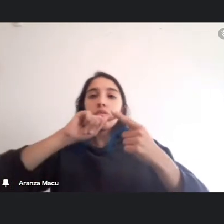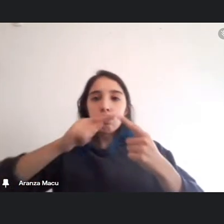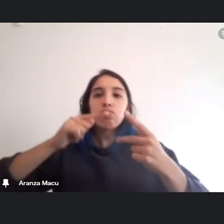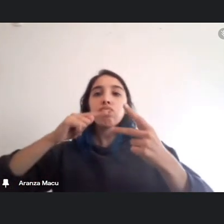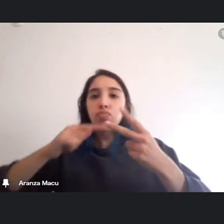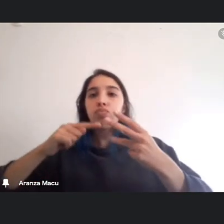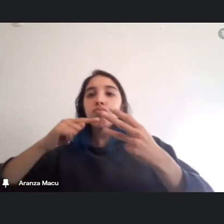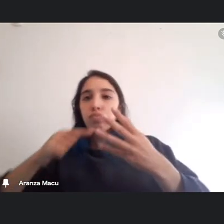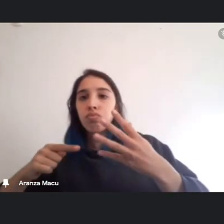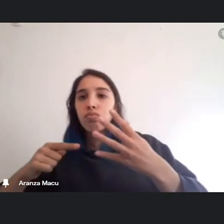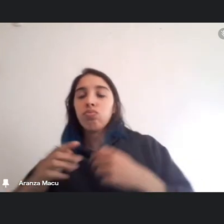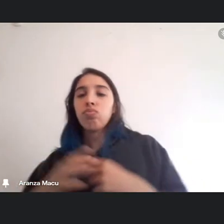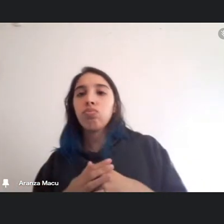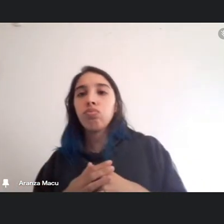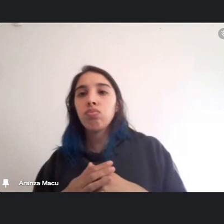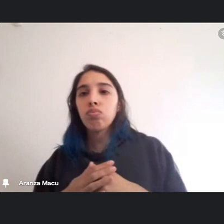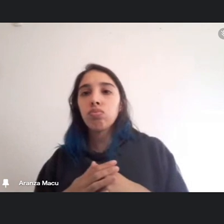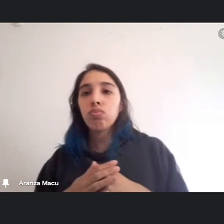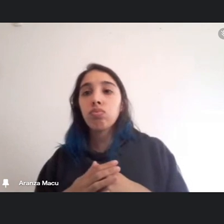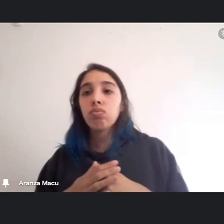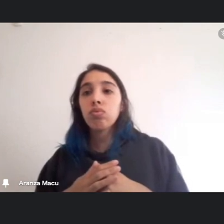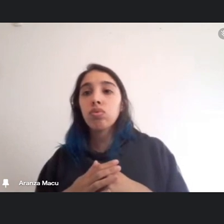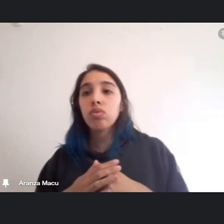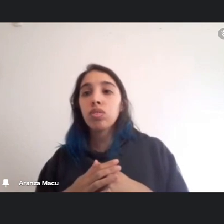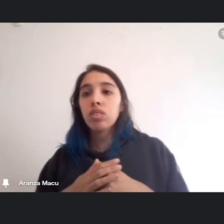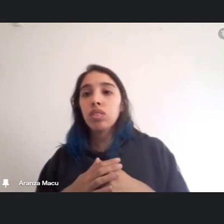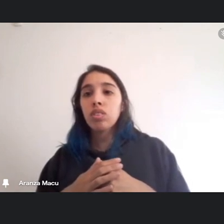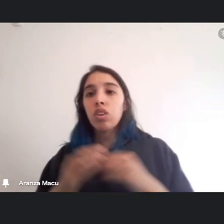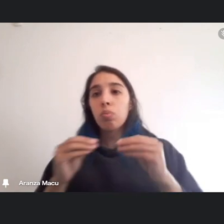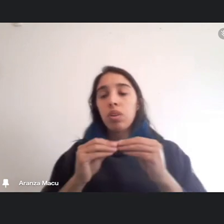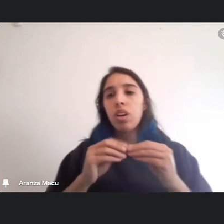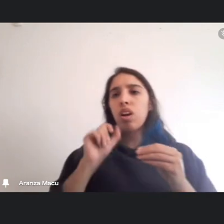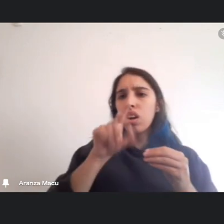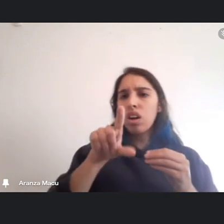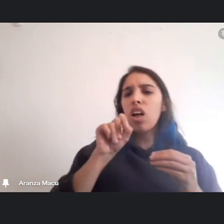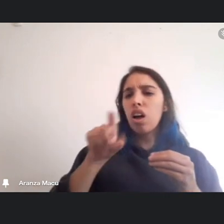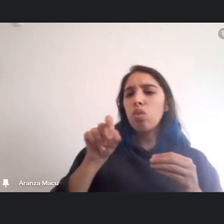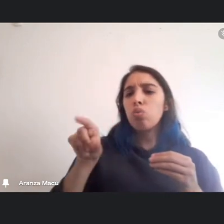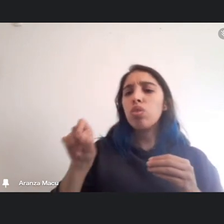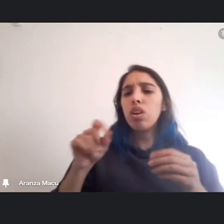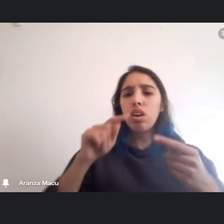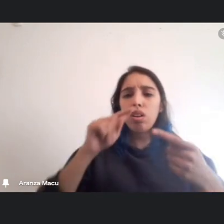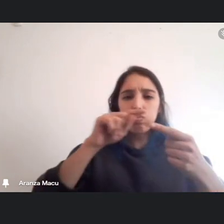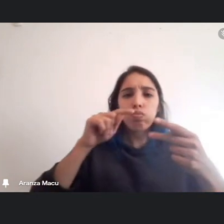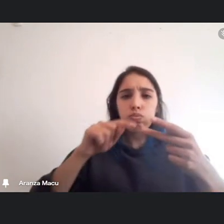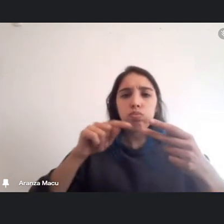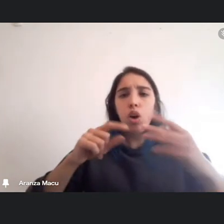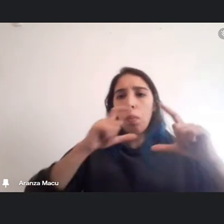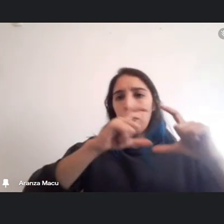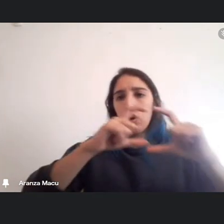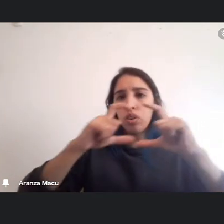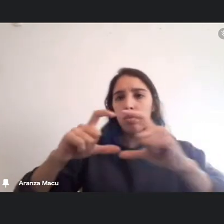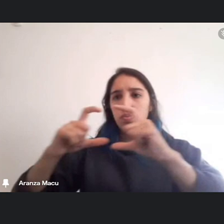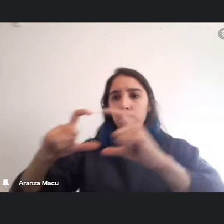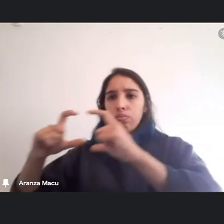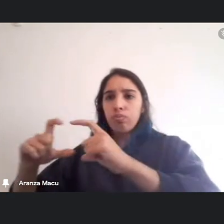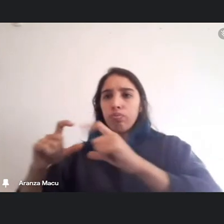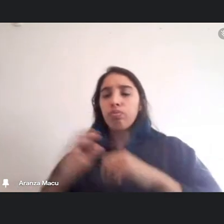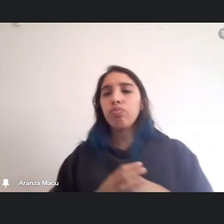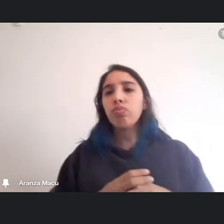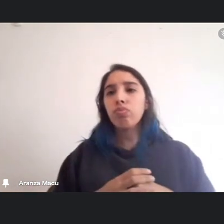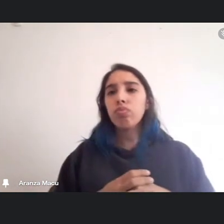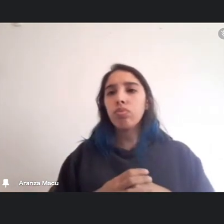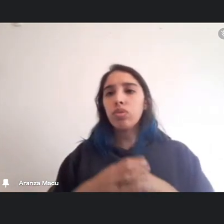Entonces, cada una es un bloque. Claro, ¿cómo sería el primer bloque de esa enumeración? De